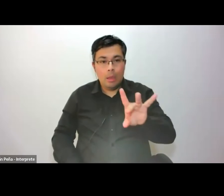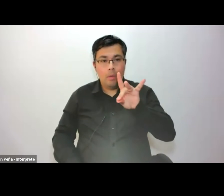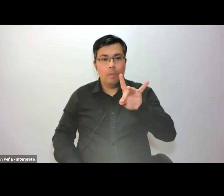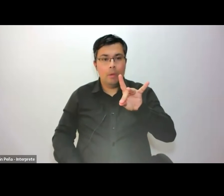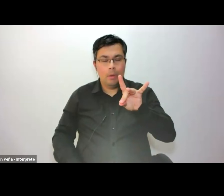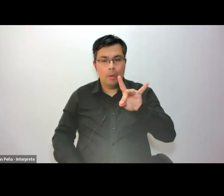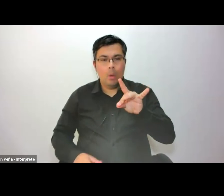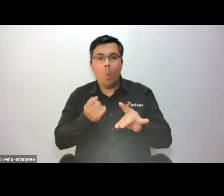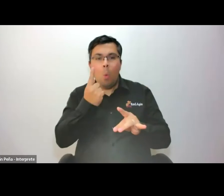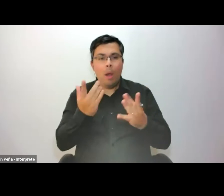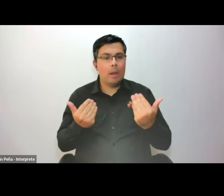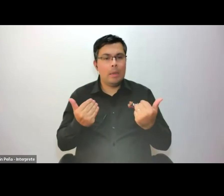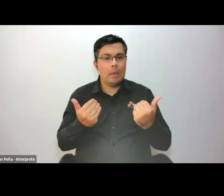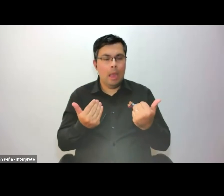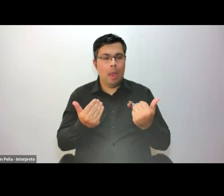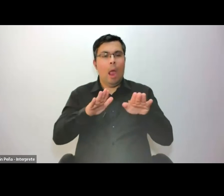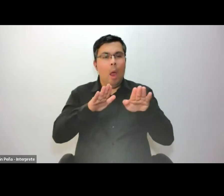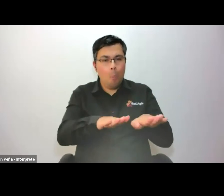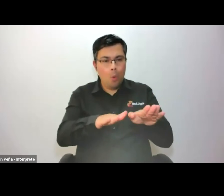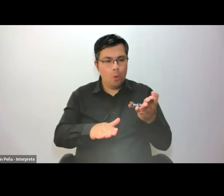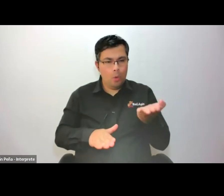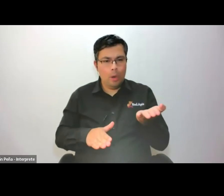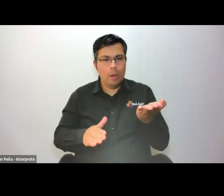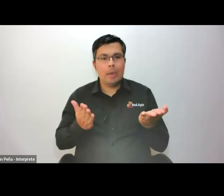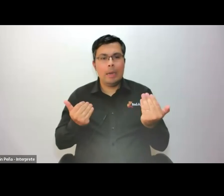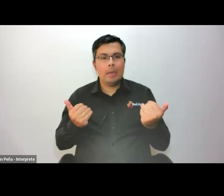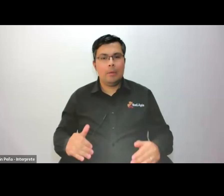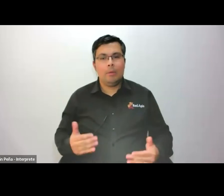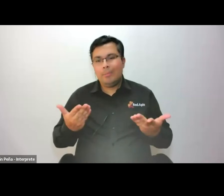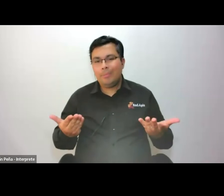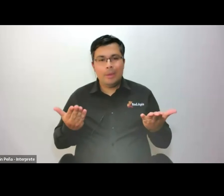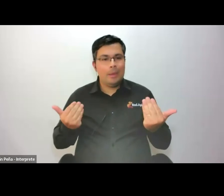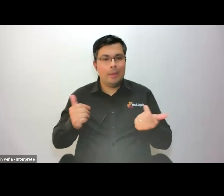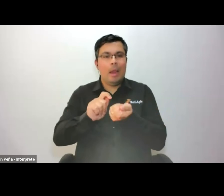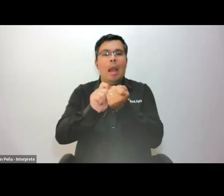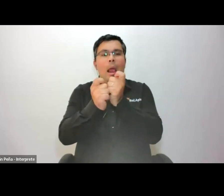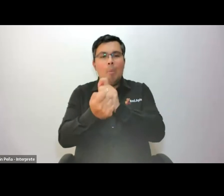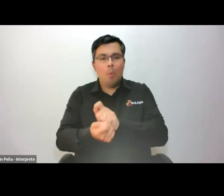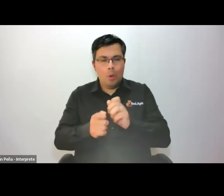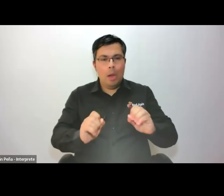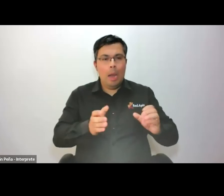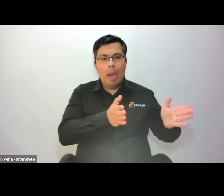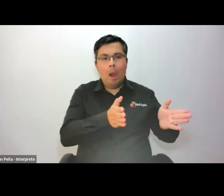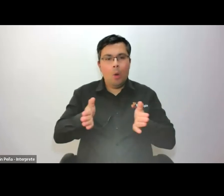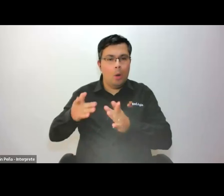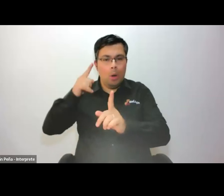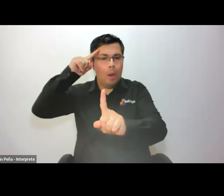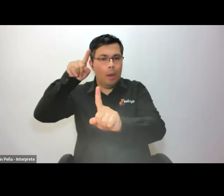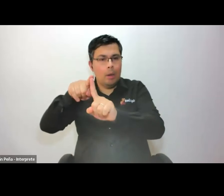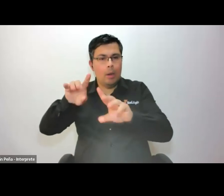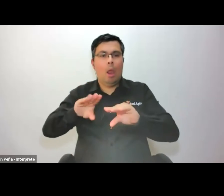de apoyo implican un ajuste respecto de la organización de los objetivos y de los contenidos, ha de